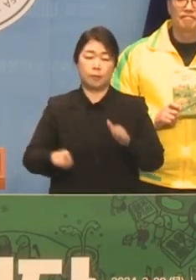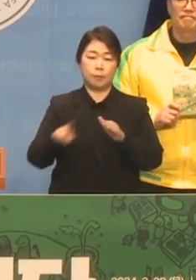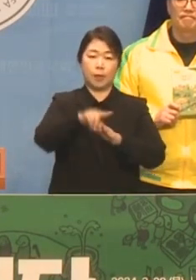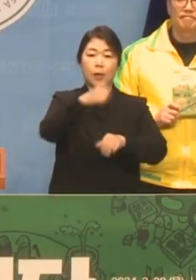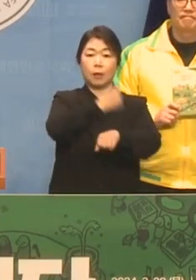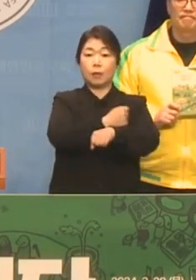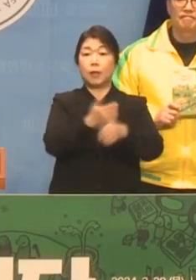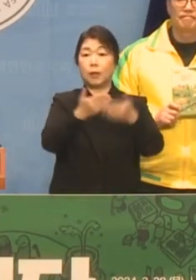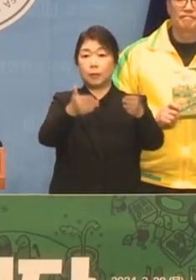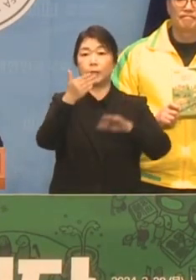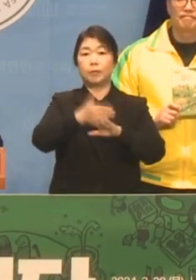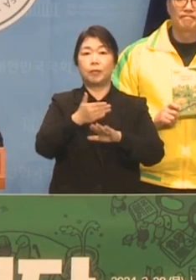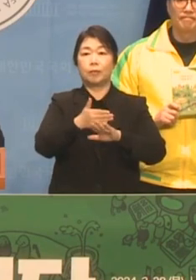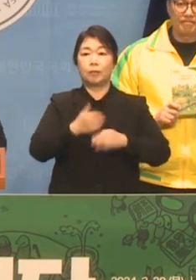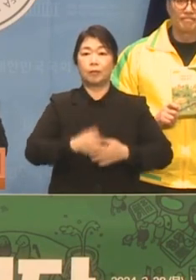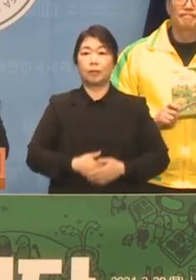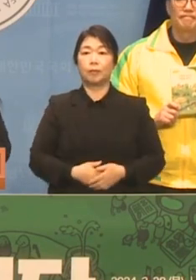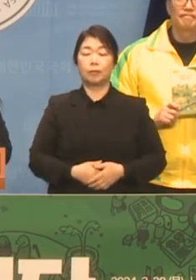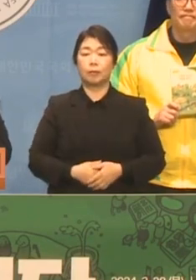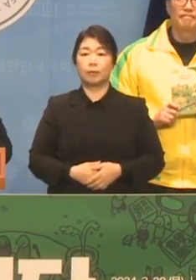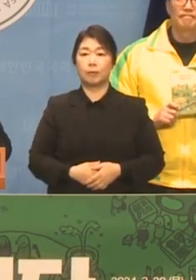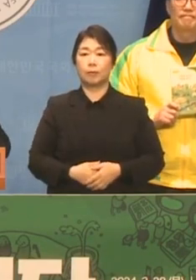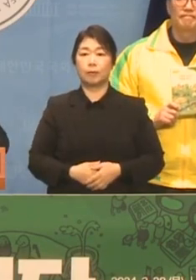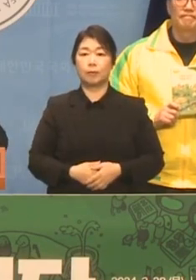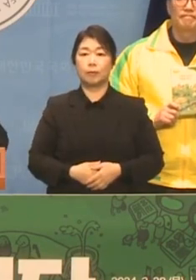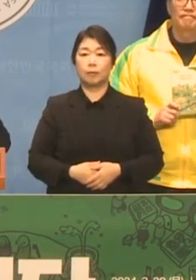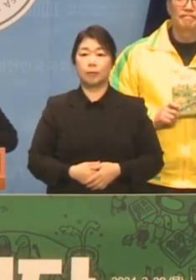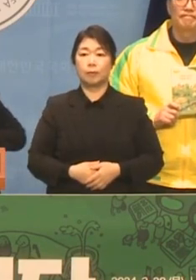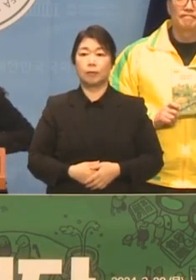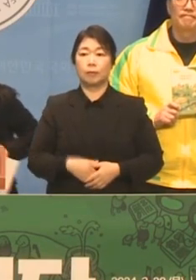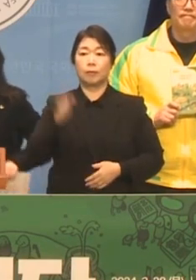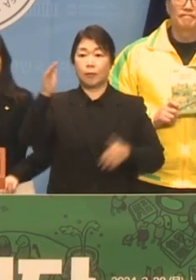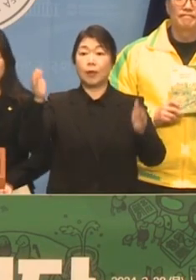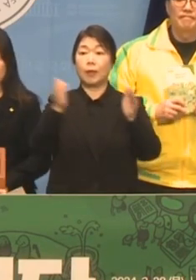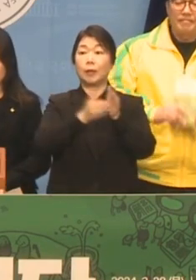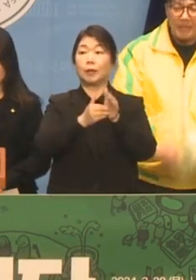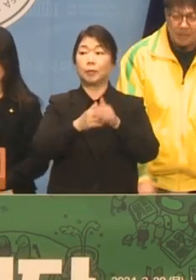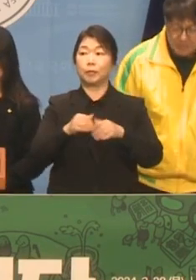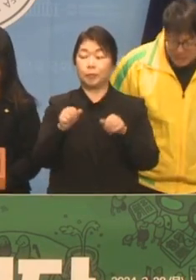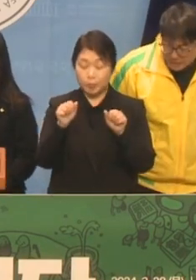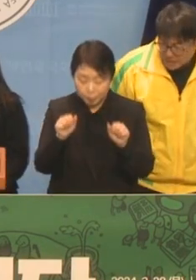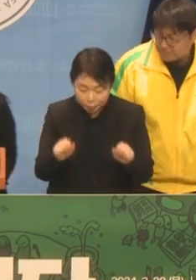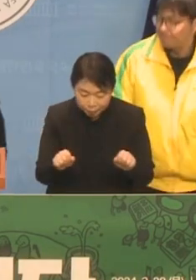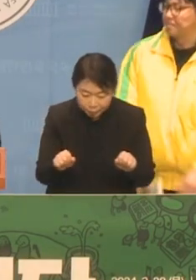앞장서겠습니다 감사합니다 기자 회견 마치도록